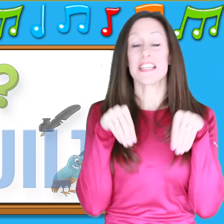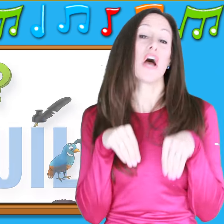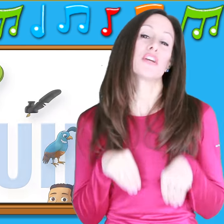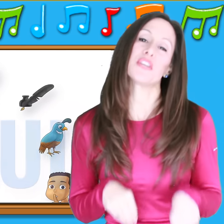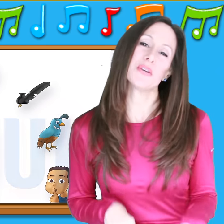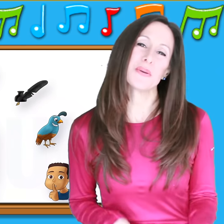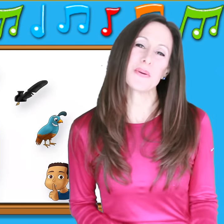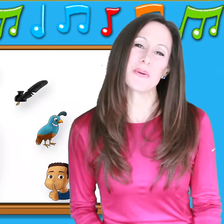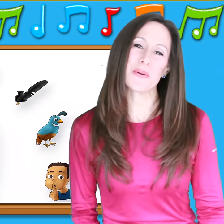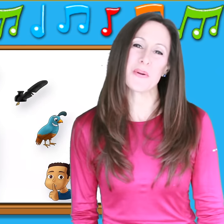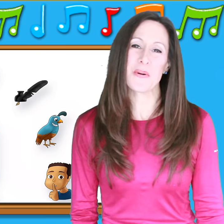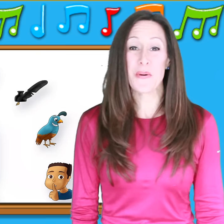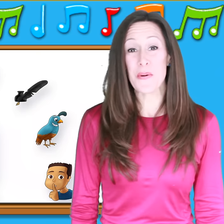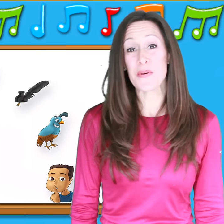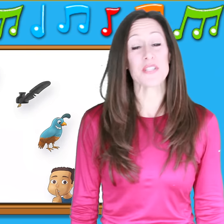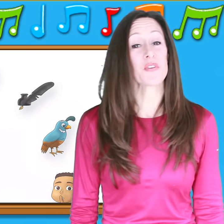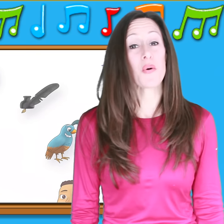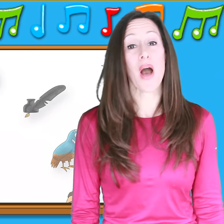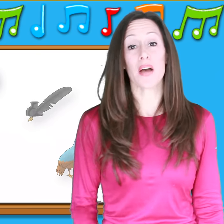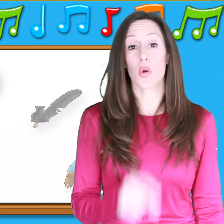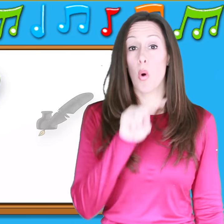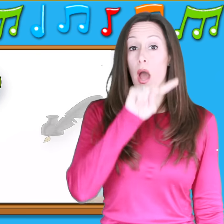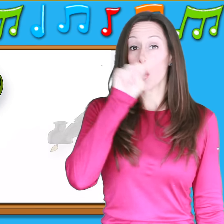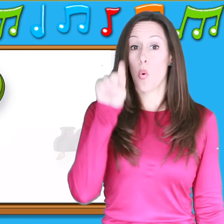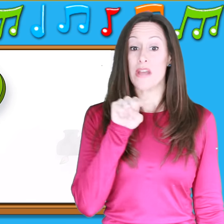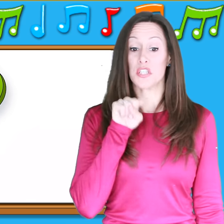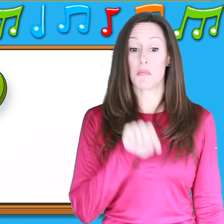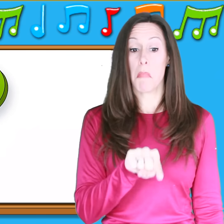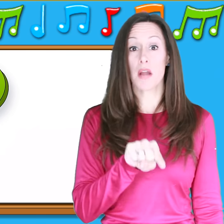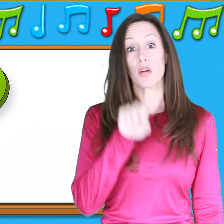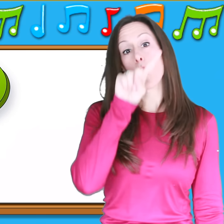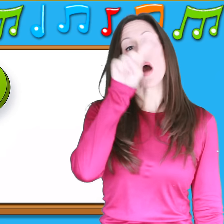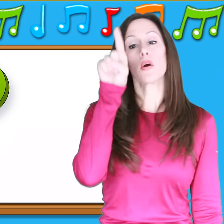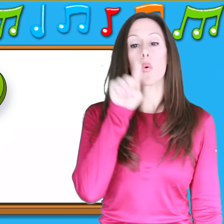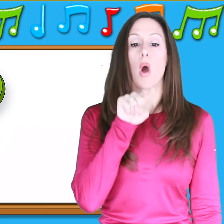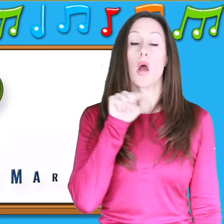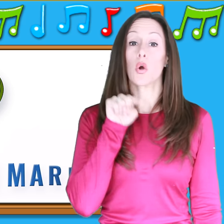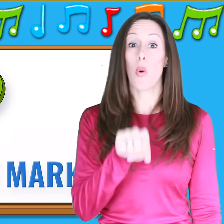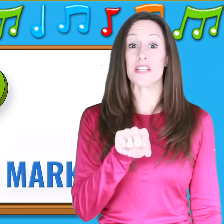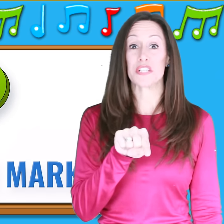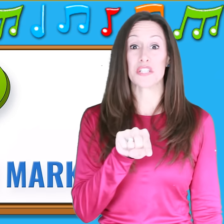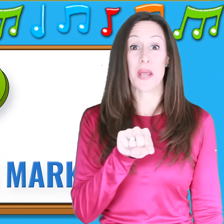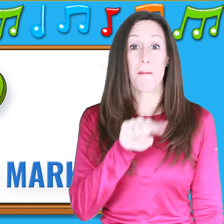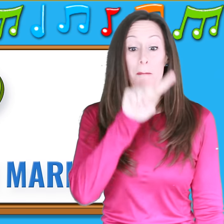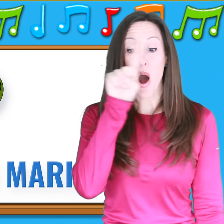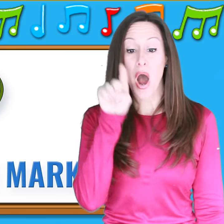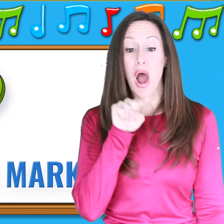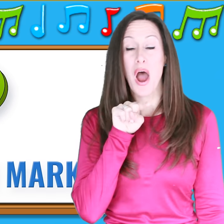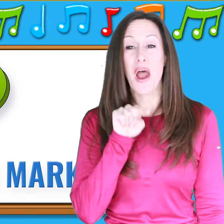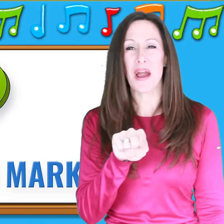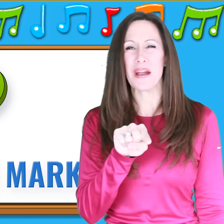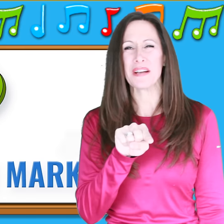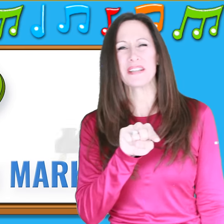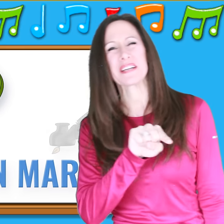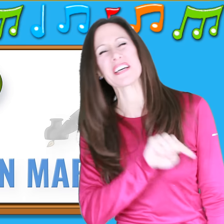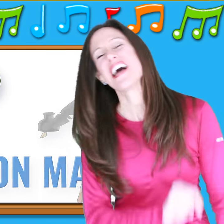Q is for qua, qua, question mark, qua, qua, question mark.